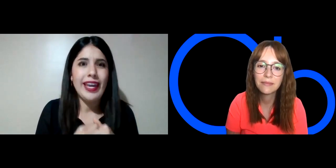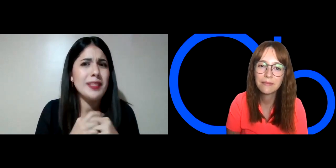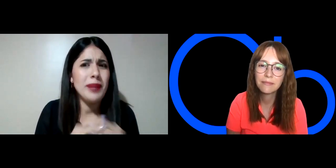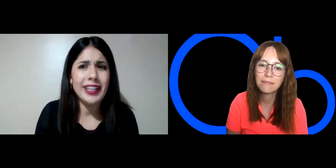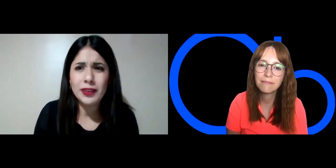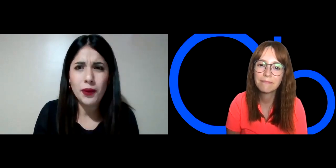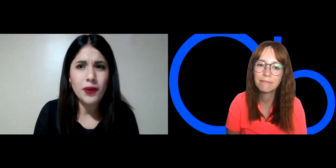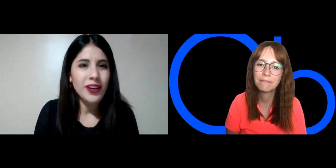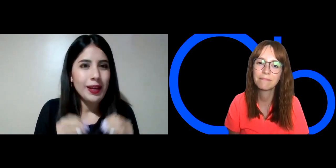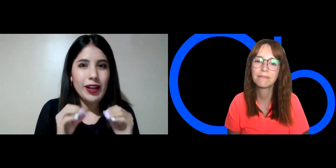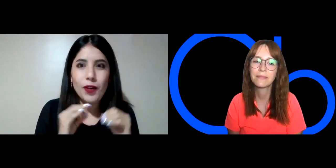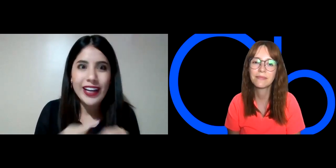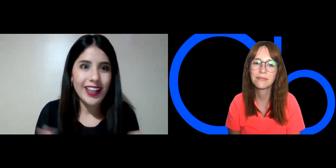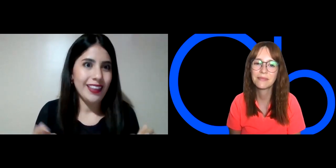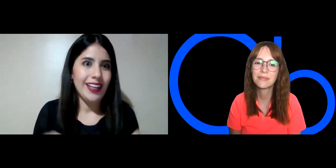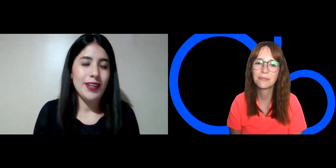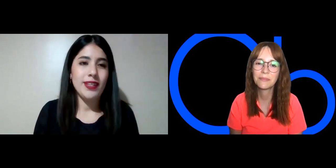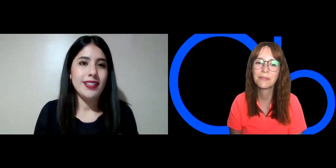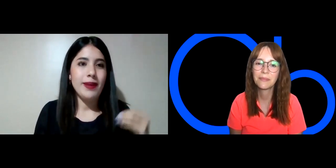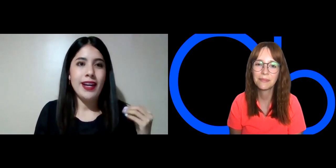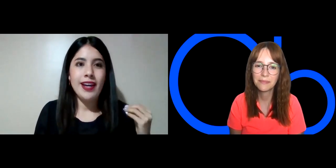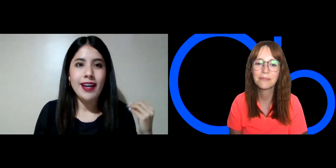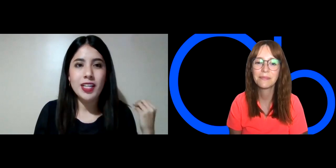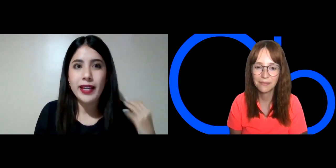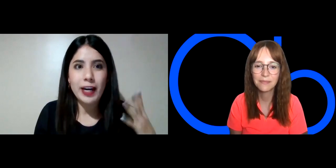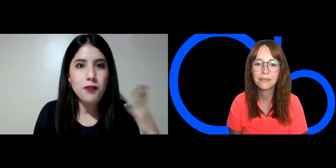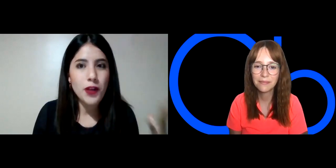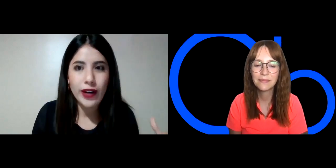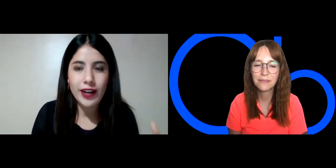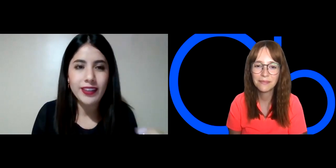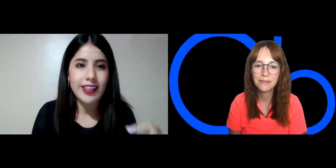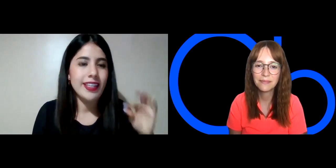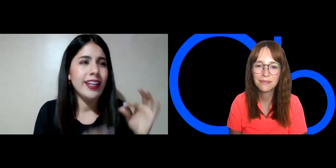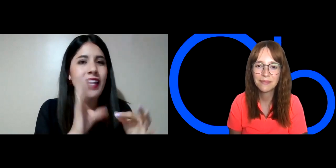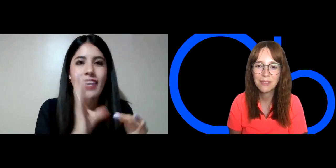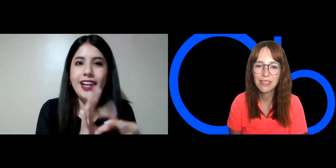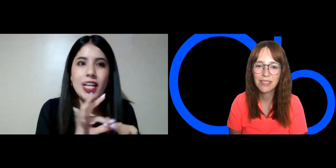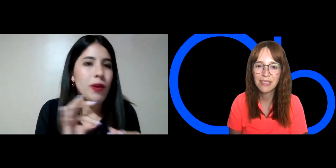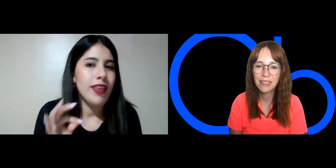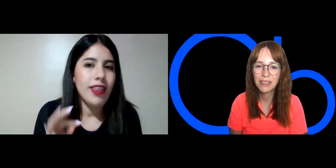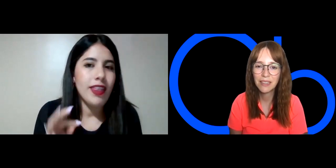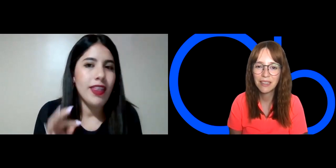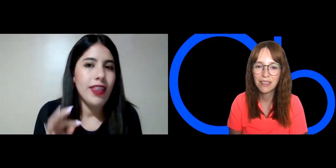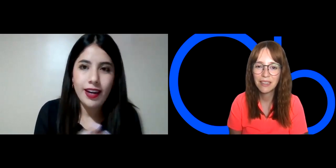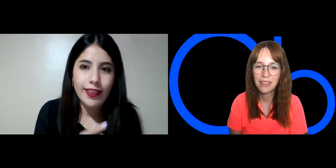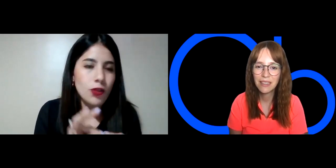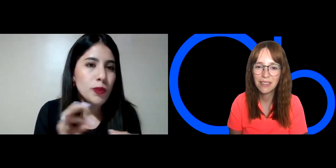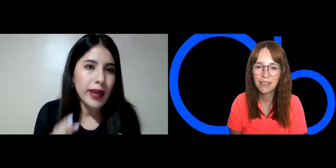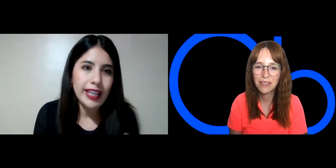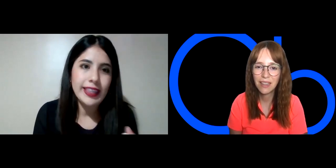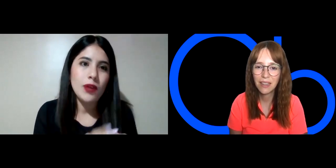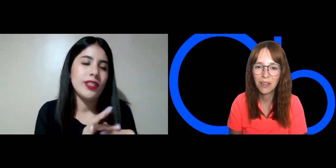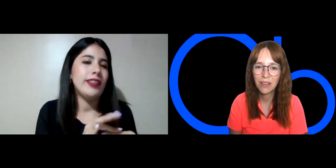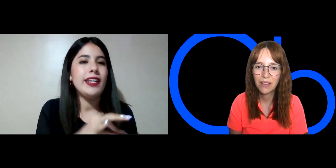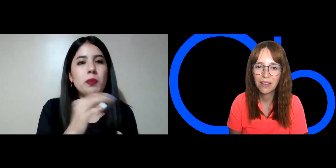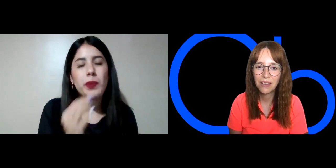porque explican todo con cada detalle. O sea, si van a explicar un florero, te dicen la suavidad de los